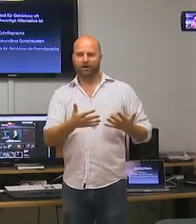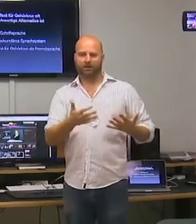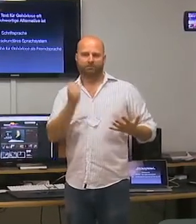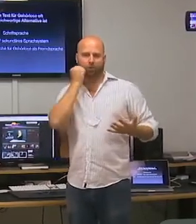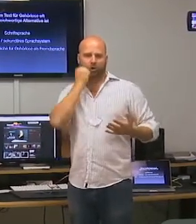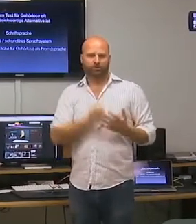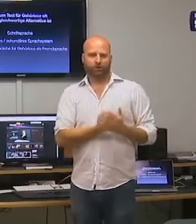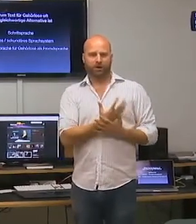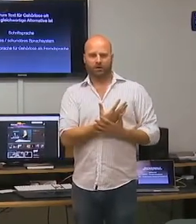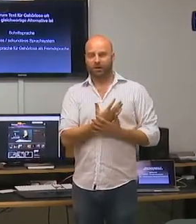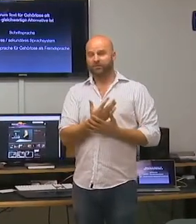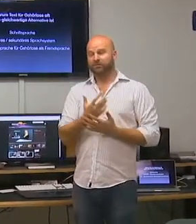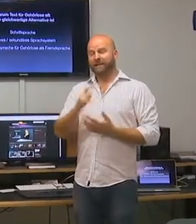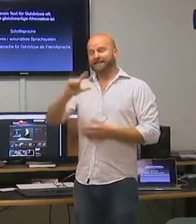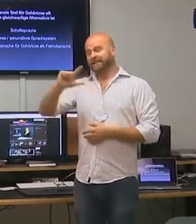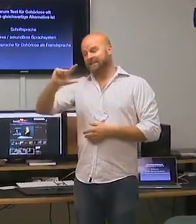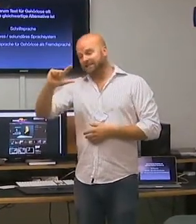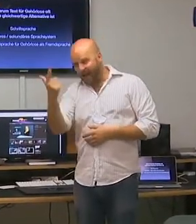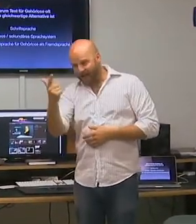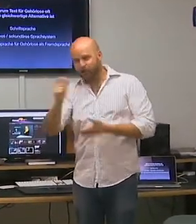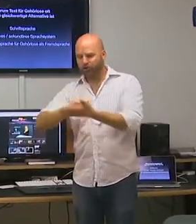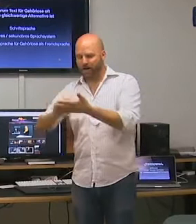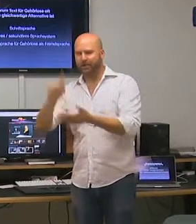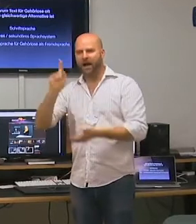fehlt die Primärsprache, die Muttersprache und dann kommt schon die